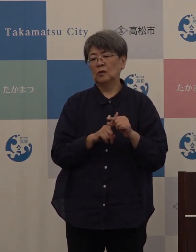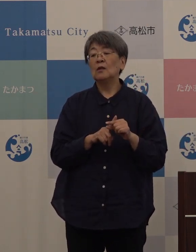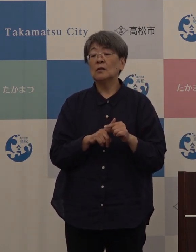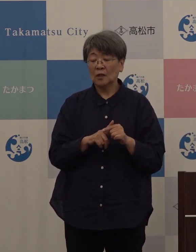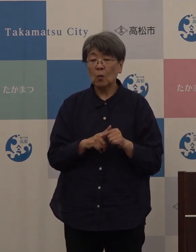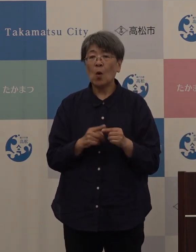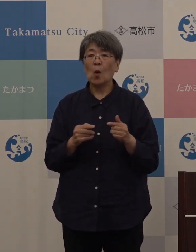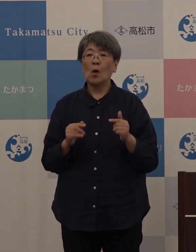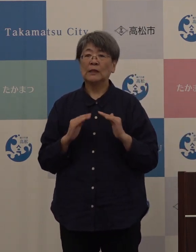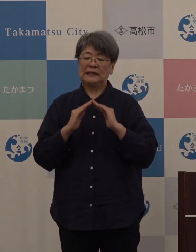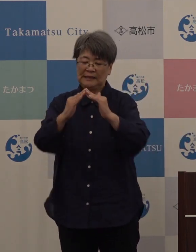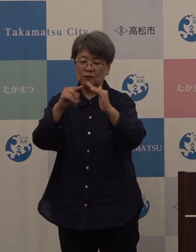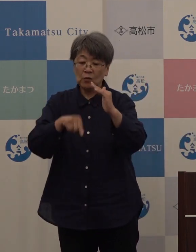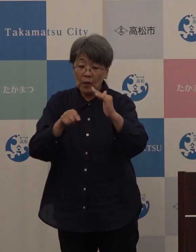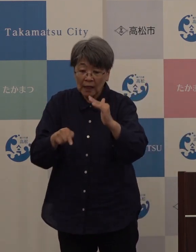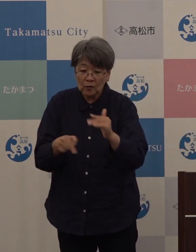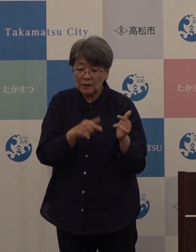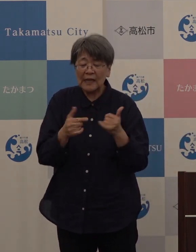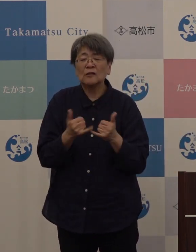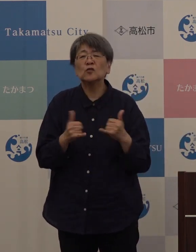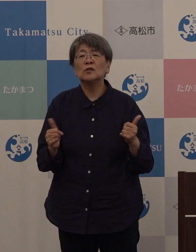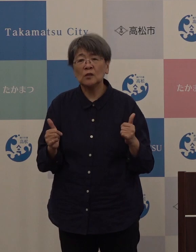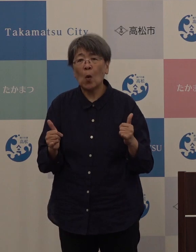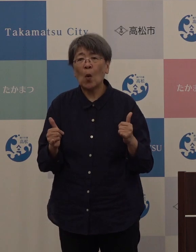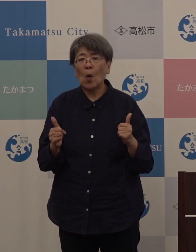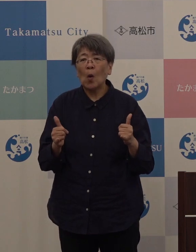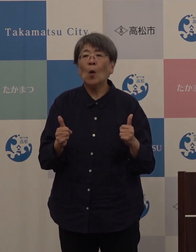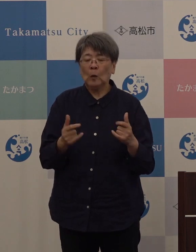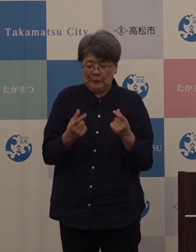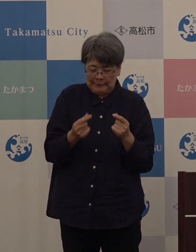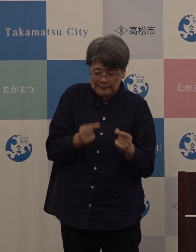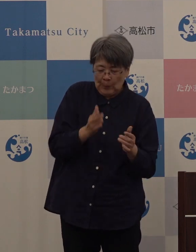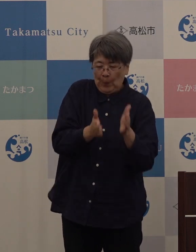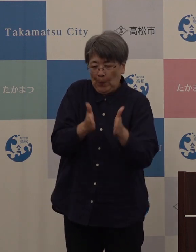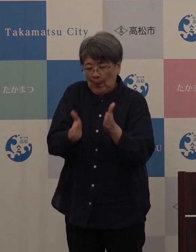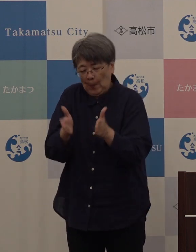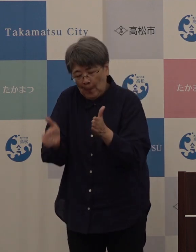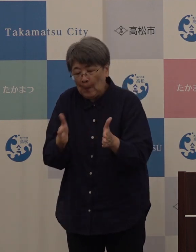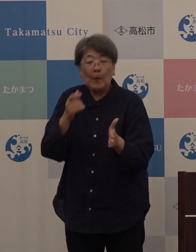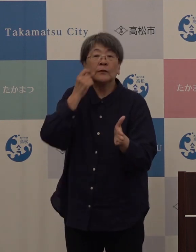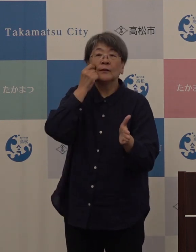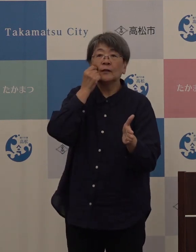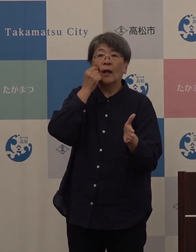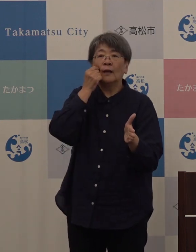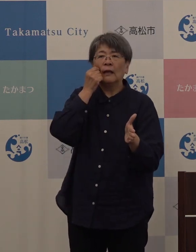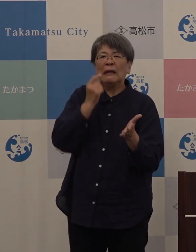面を考えればなかなか確保には至ってないものですから、利用者の安全面を考えれば、